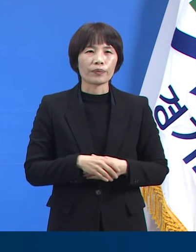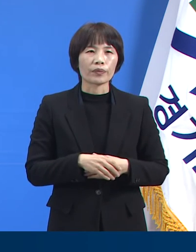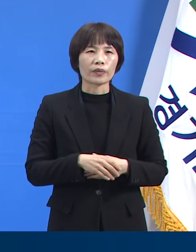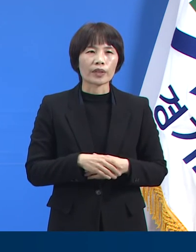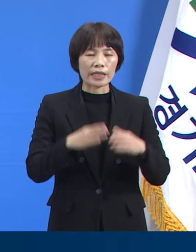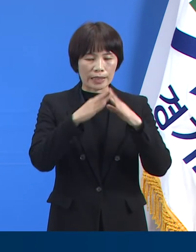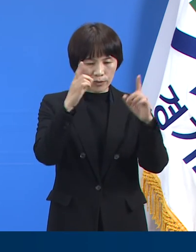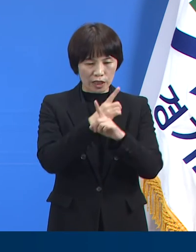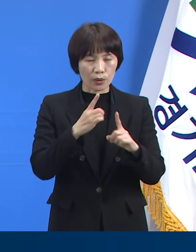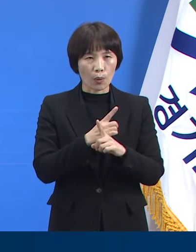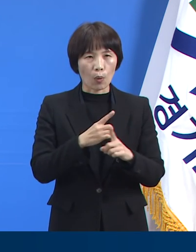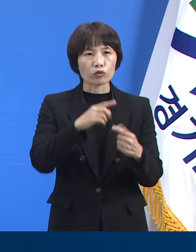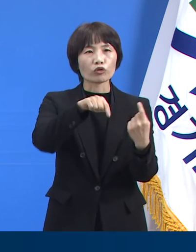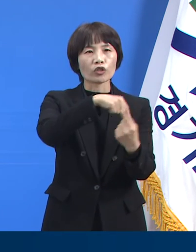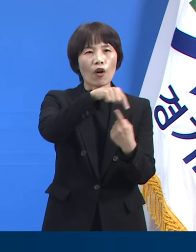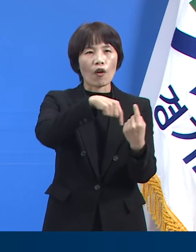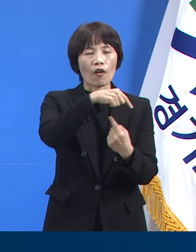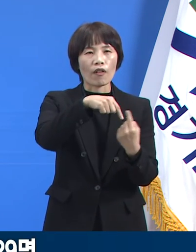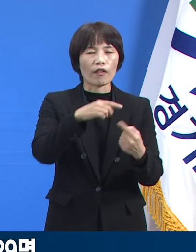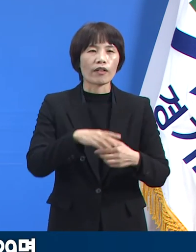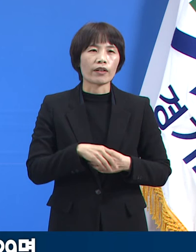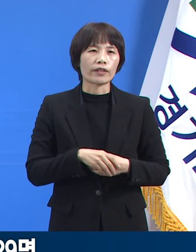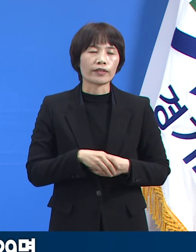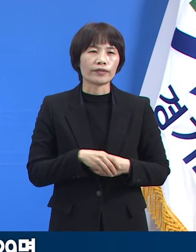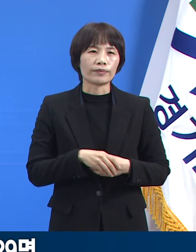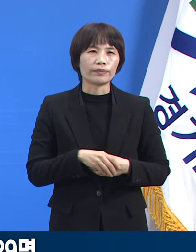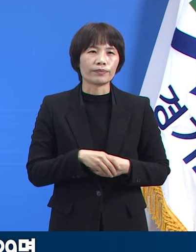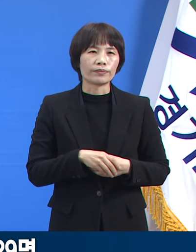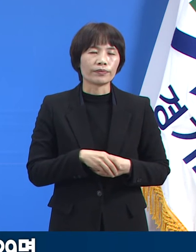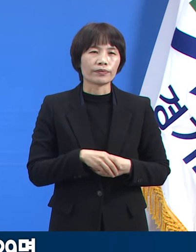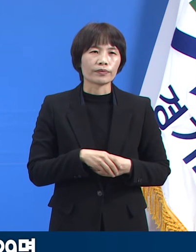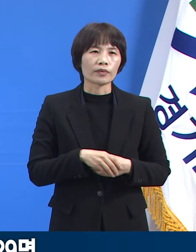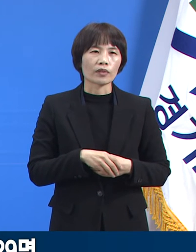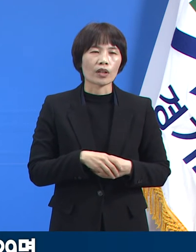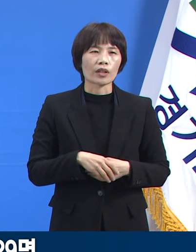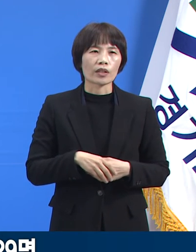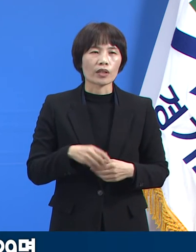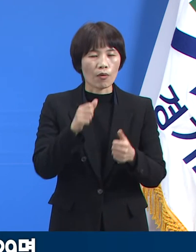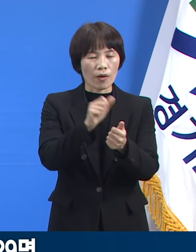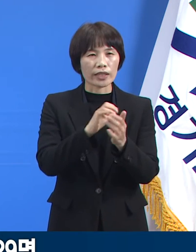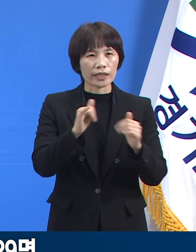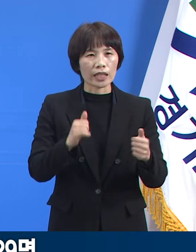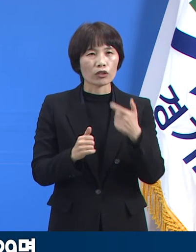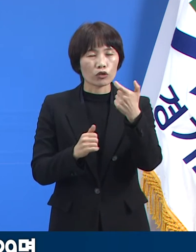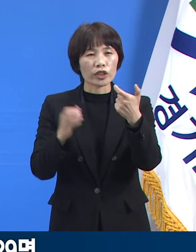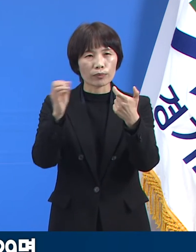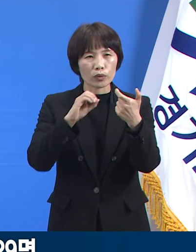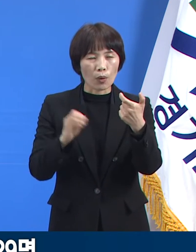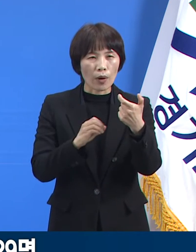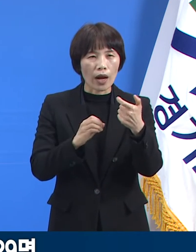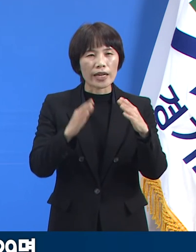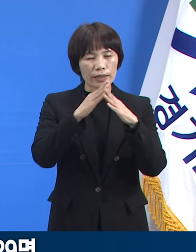재택치료 프로그램 운영 현황입니다. 최근 수도권 신규 확진자의 60%가 재택치료를 받고